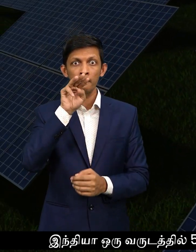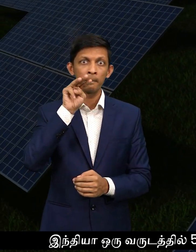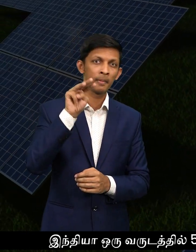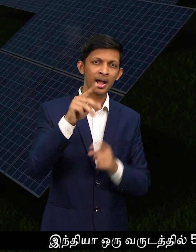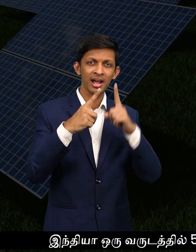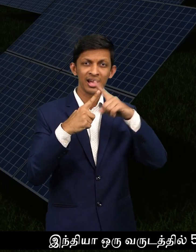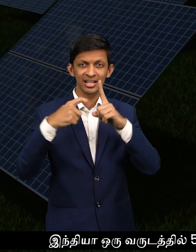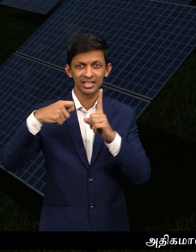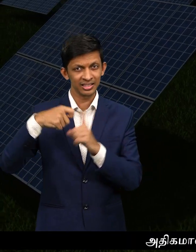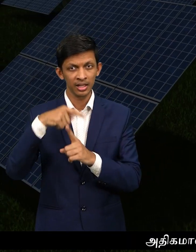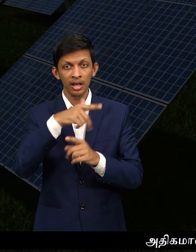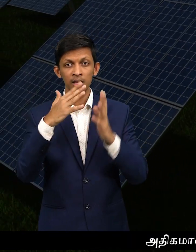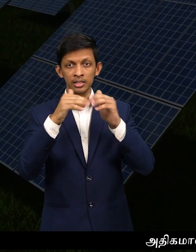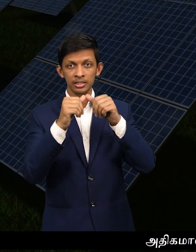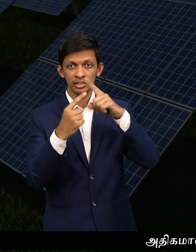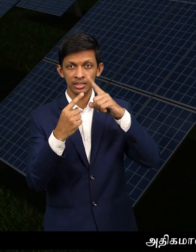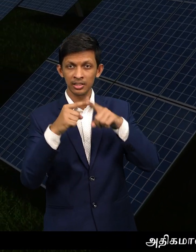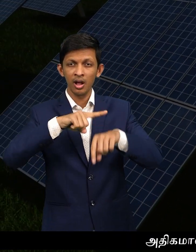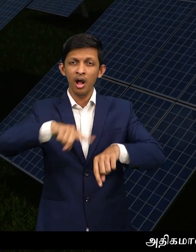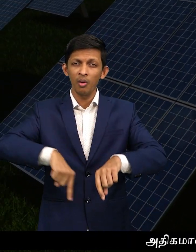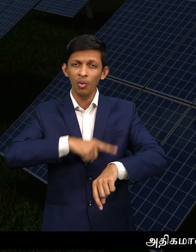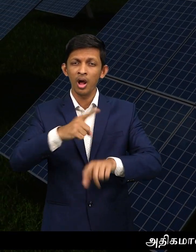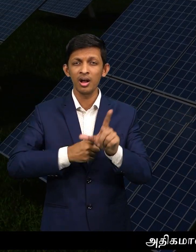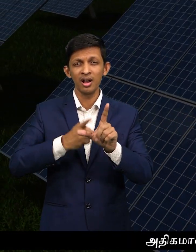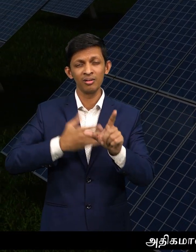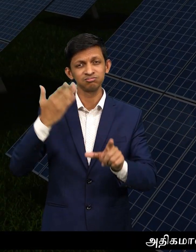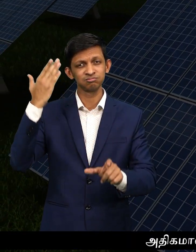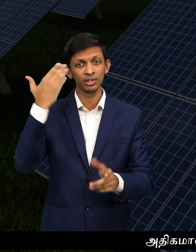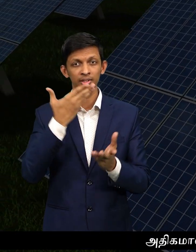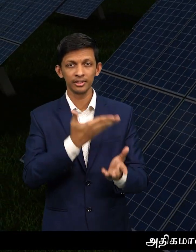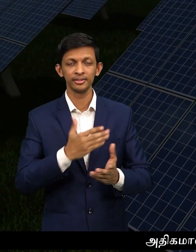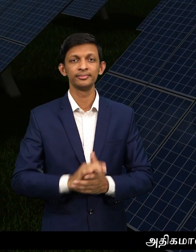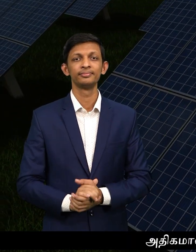கிலோவாட் மணி நேரத்திற்கும் அதிகமான சூரிய சக்தியை பெறுகிறது.